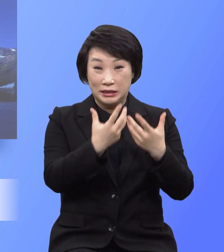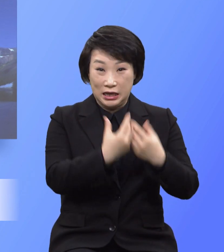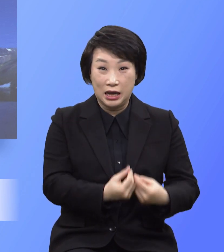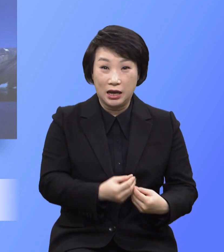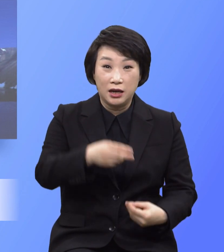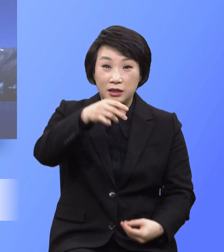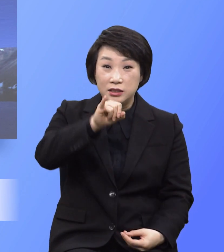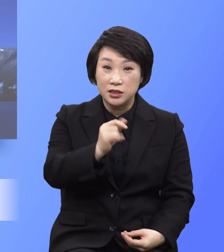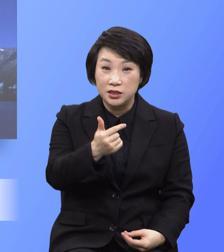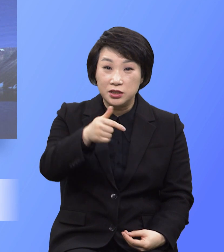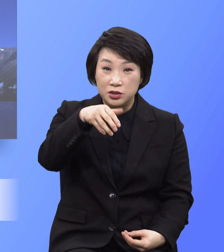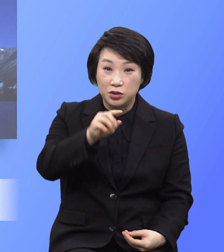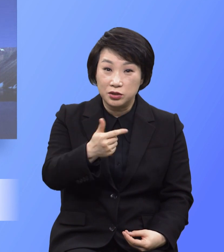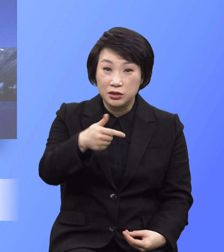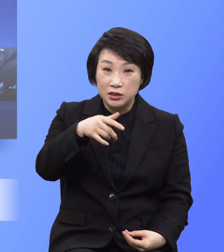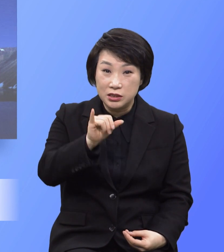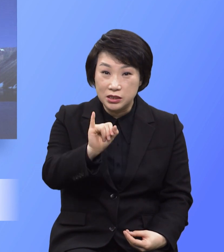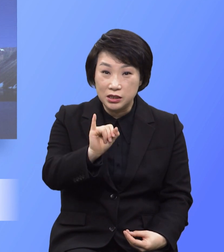신천지만 봐도